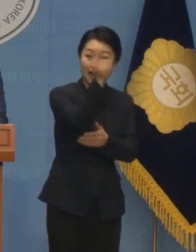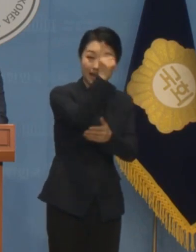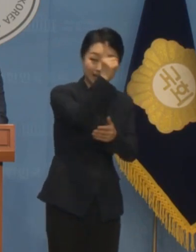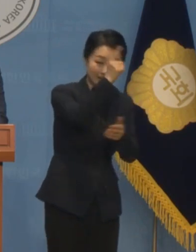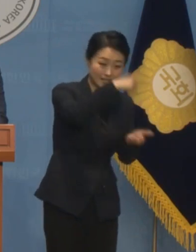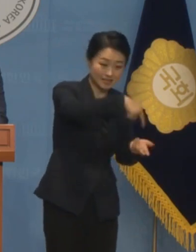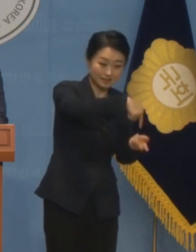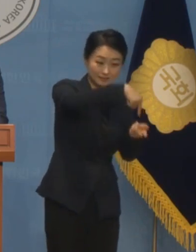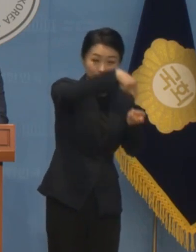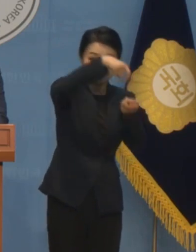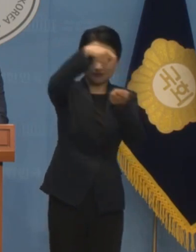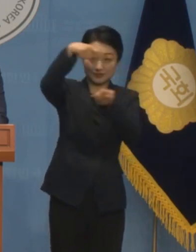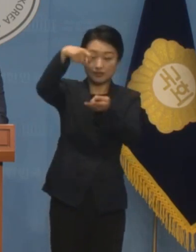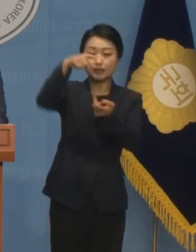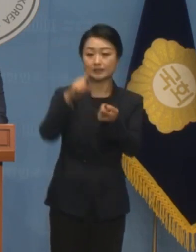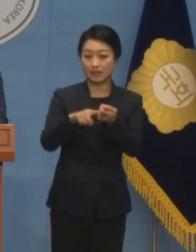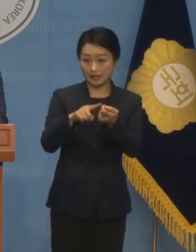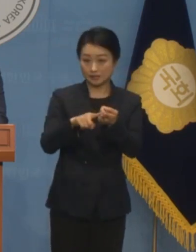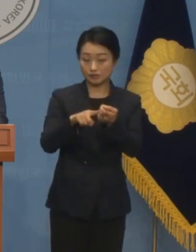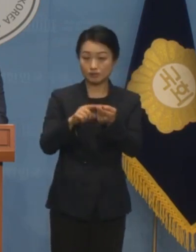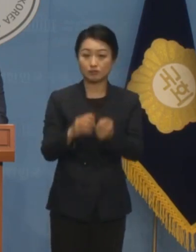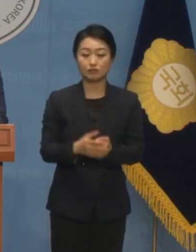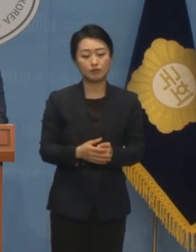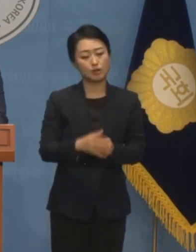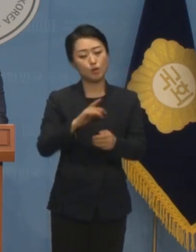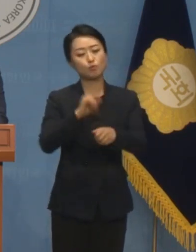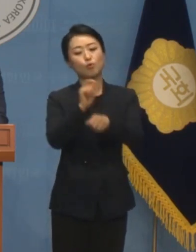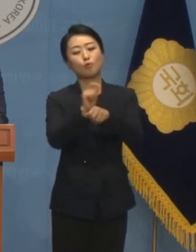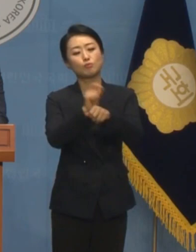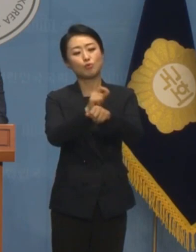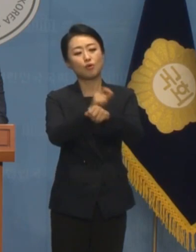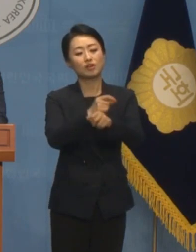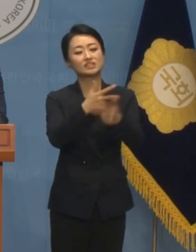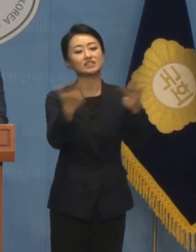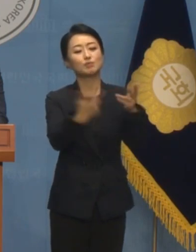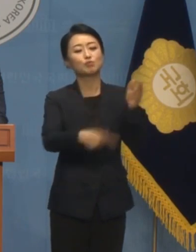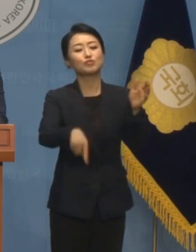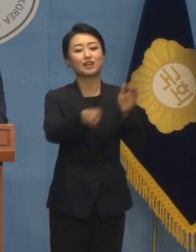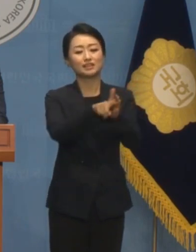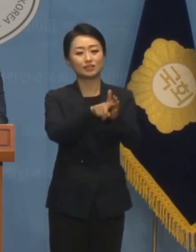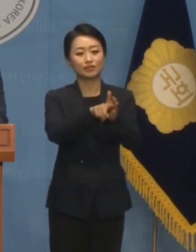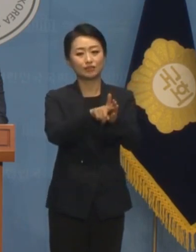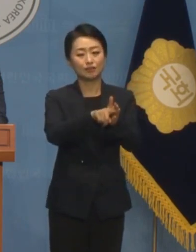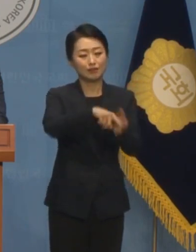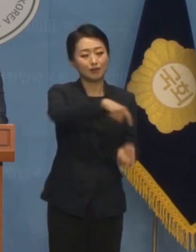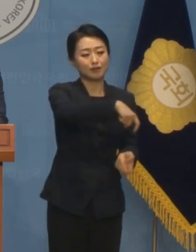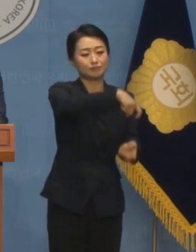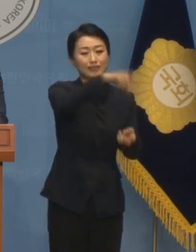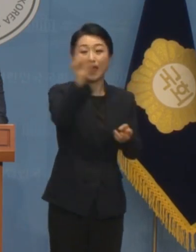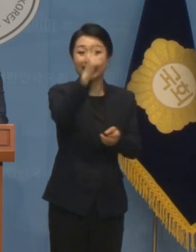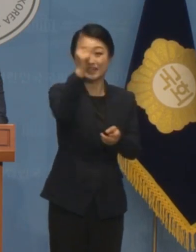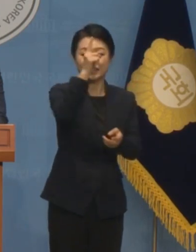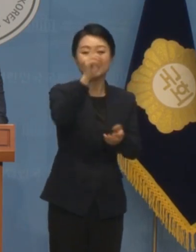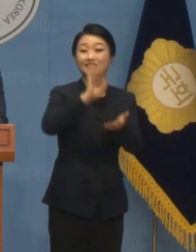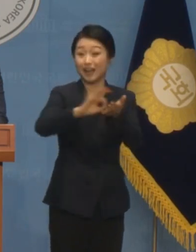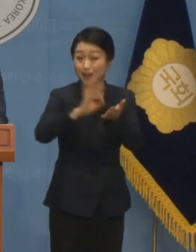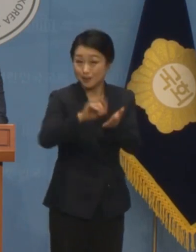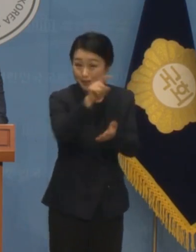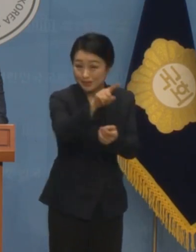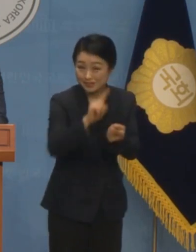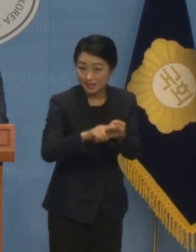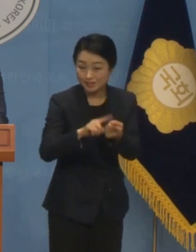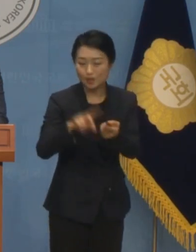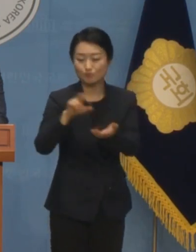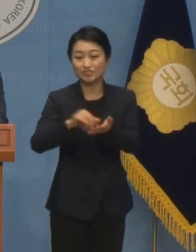오늘 브리핑에서 규정을 지켜야 할 공무원들이 규정을 위반했다며 사실상 이 전 대표의